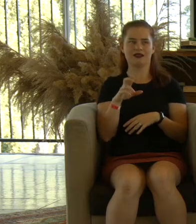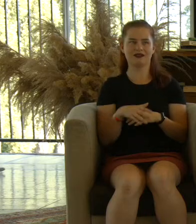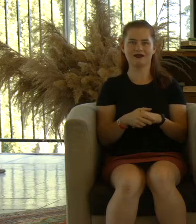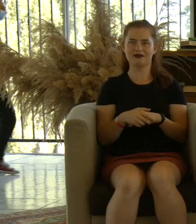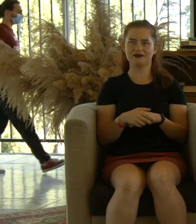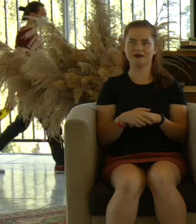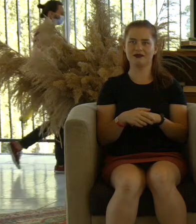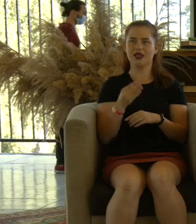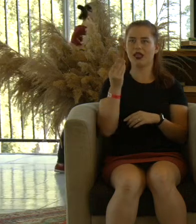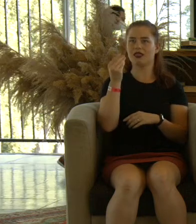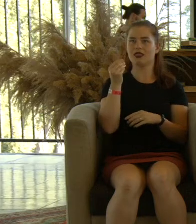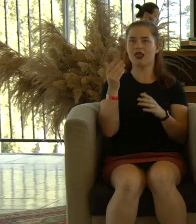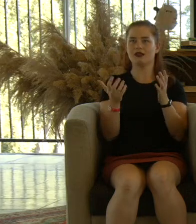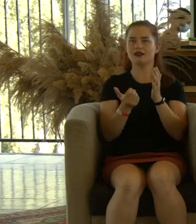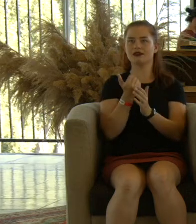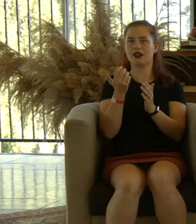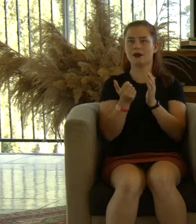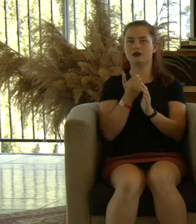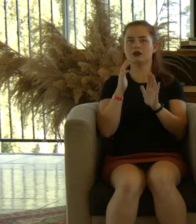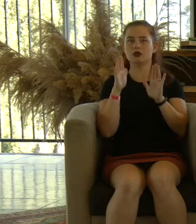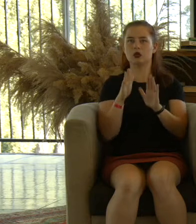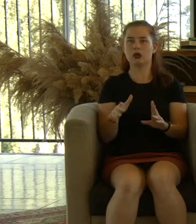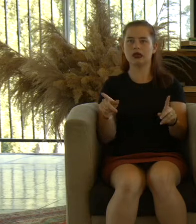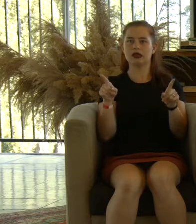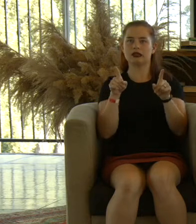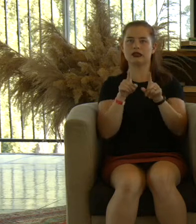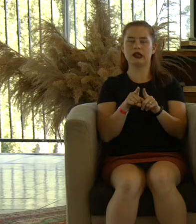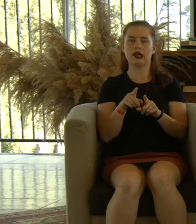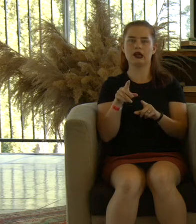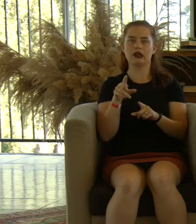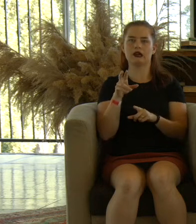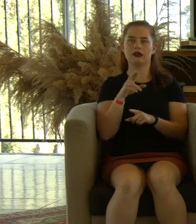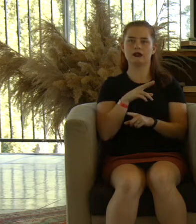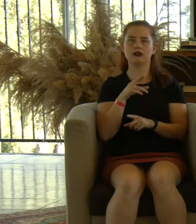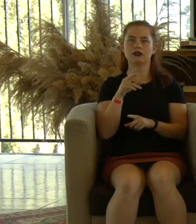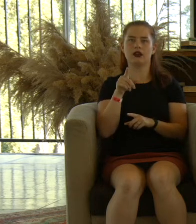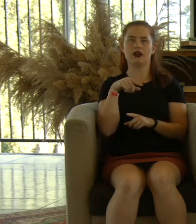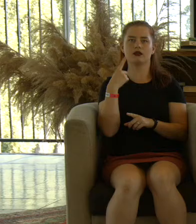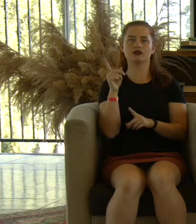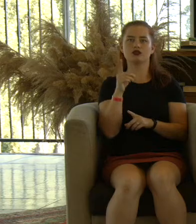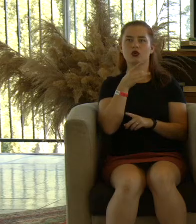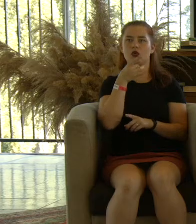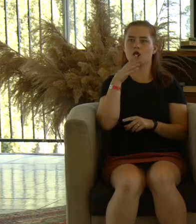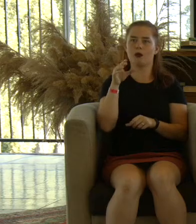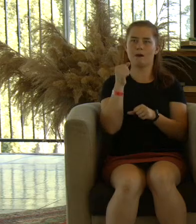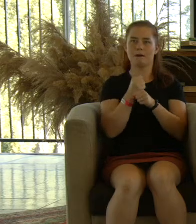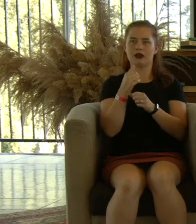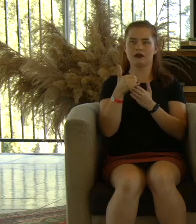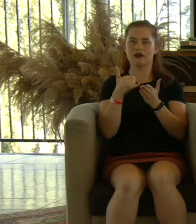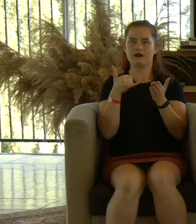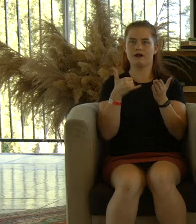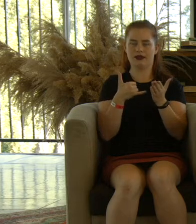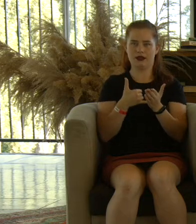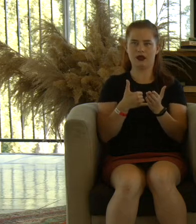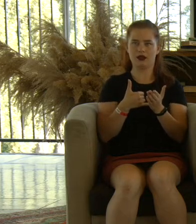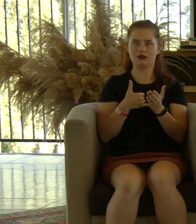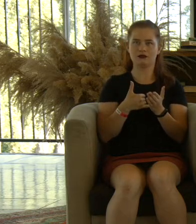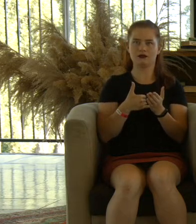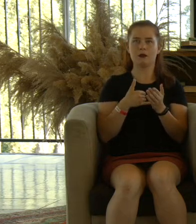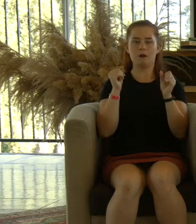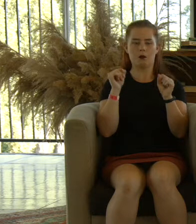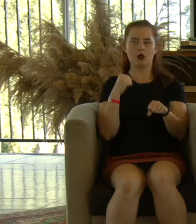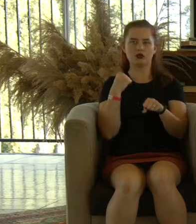То есть деньги зарабатываются только там. И я вам гарантирую, что любой производитель вина, ну не самого низкого сегмента, а среднего, может